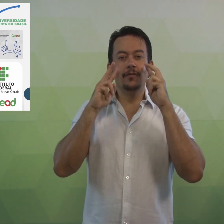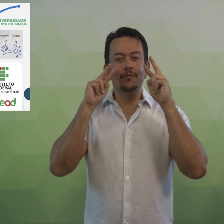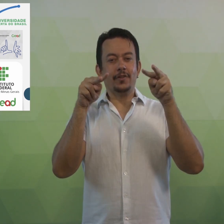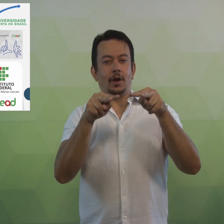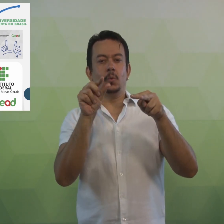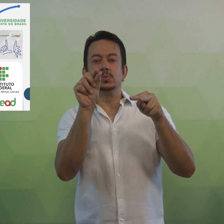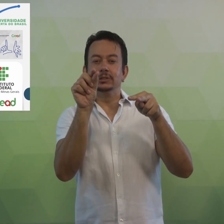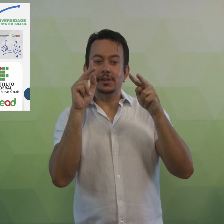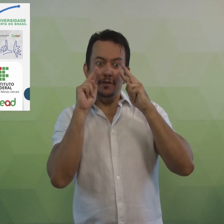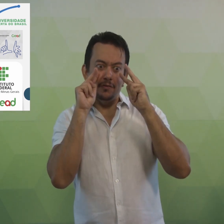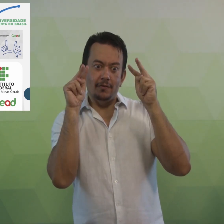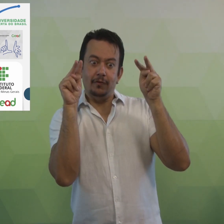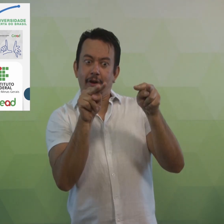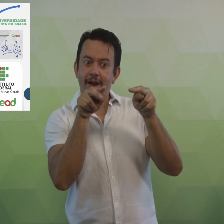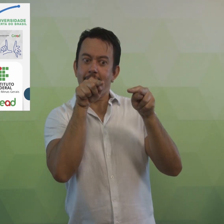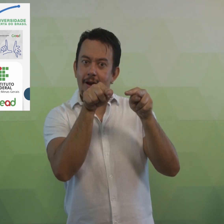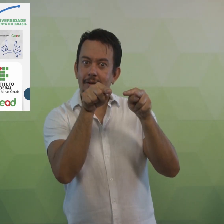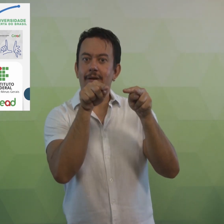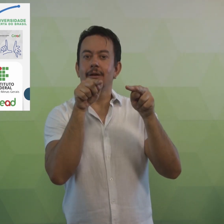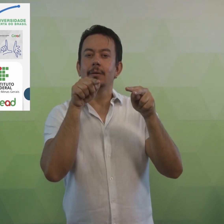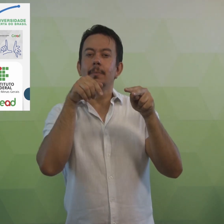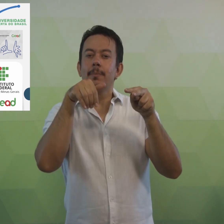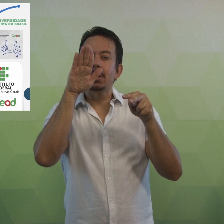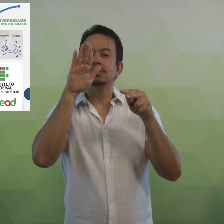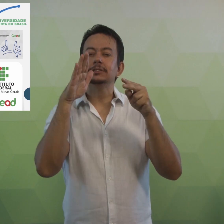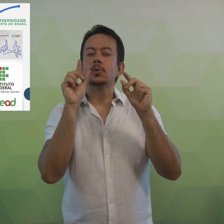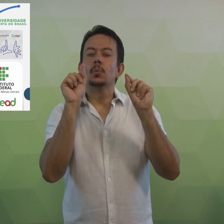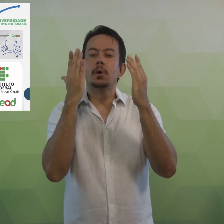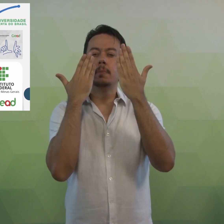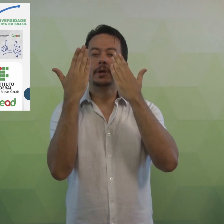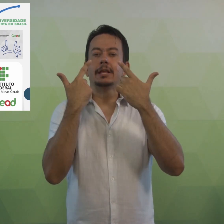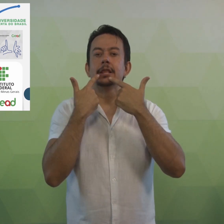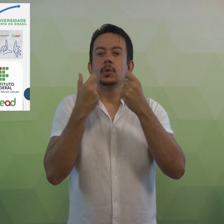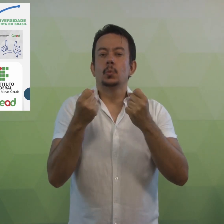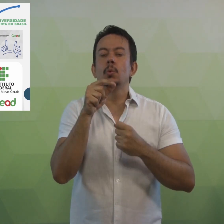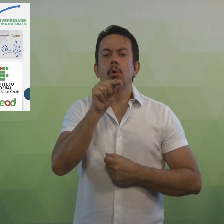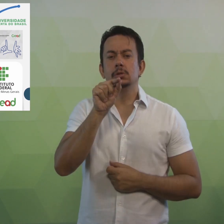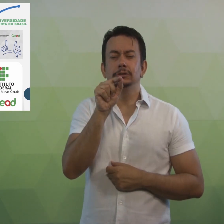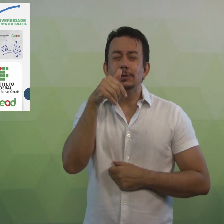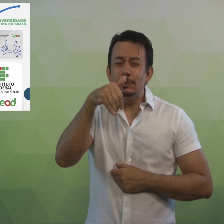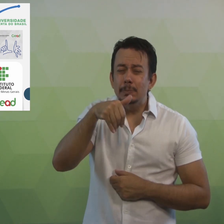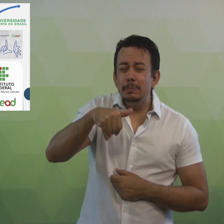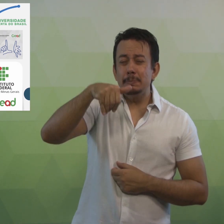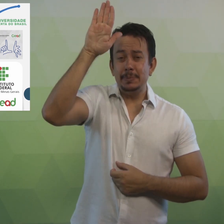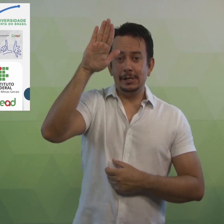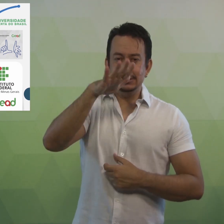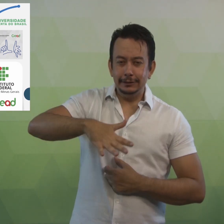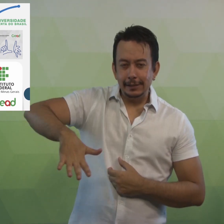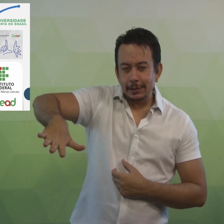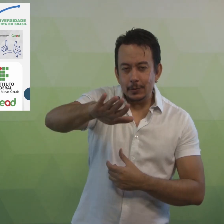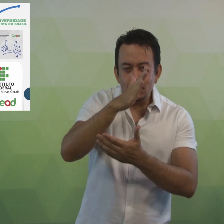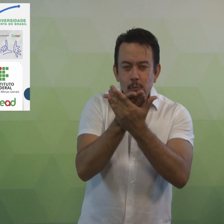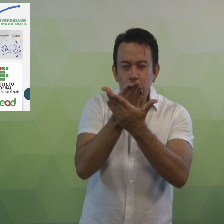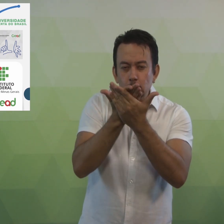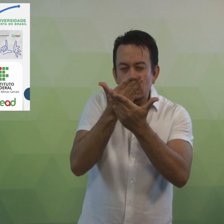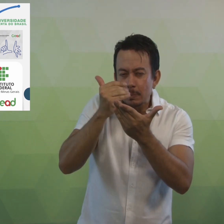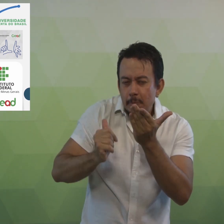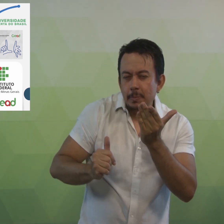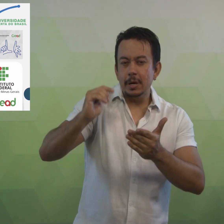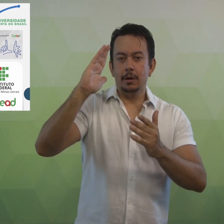Como que a abordagem cognitivista ela influencia na teoria linguística?